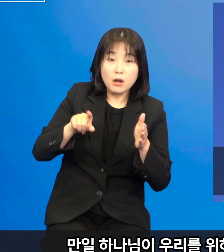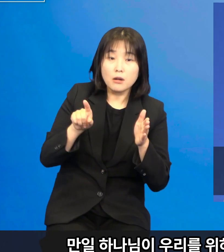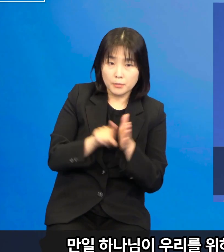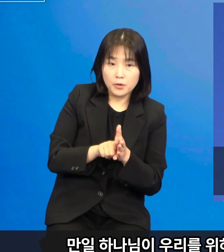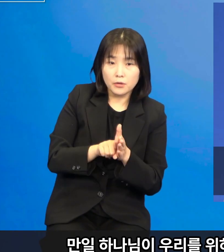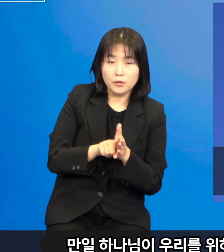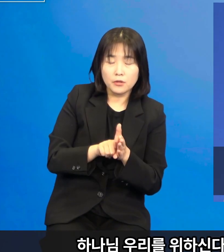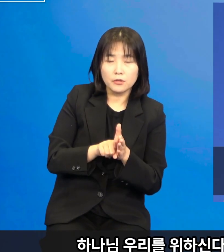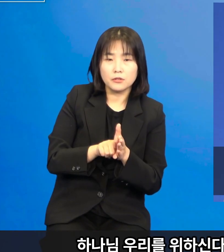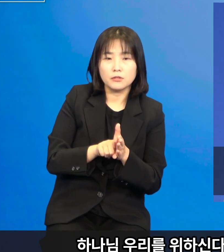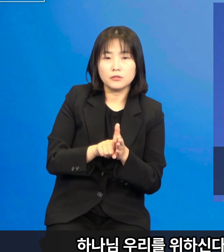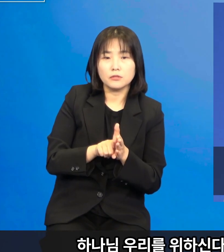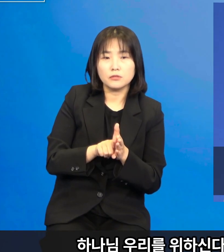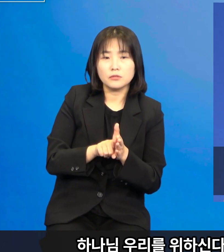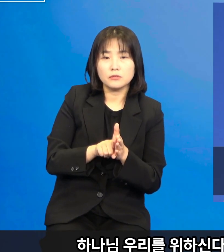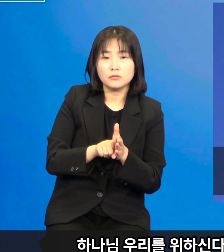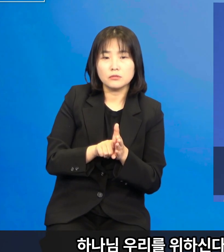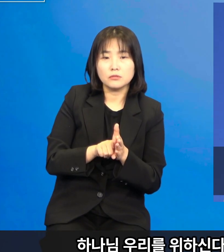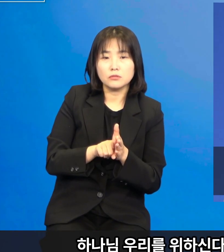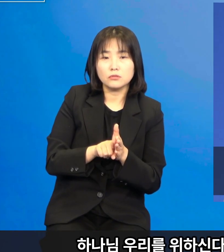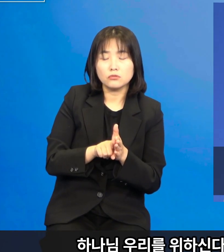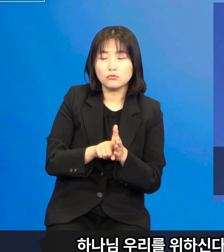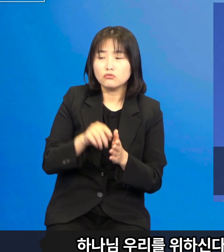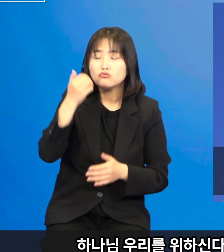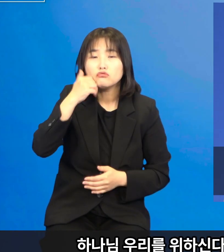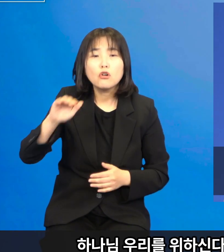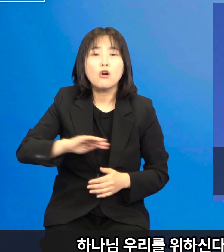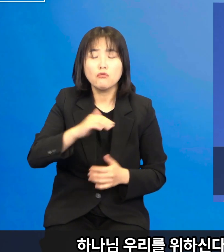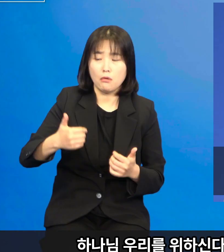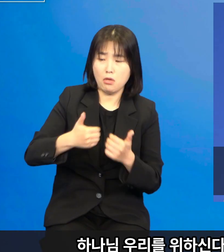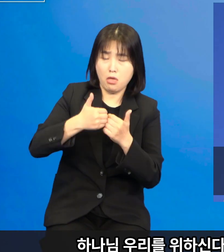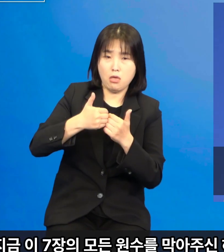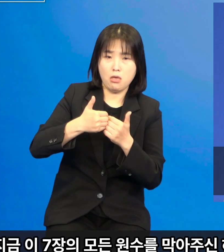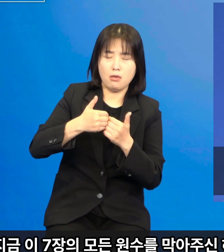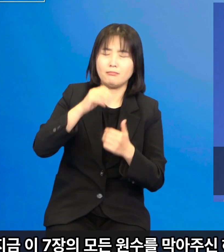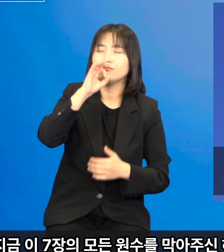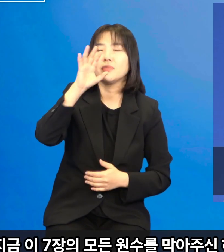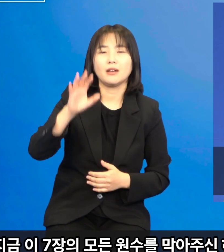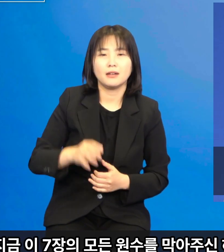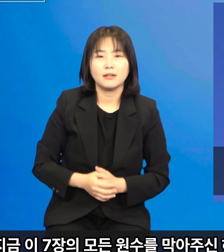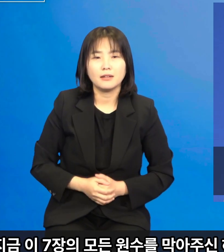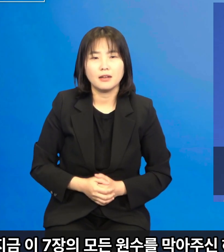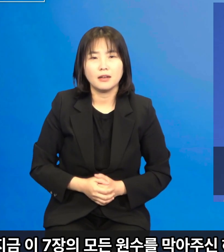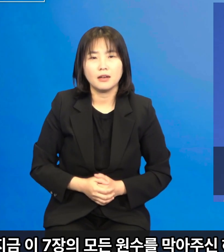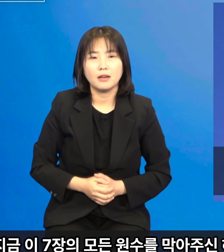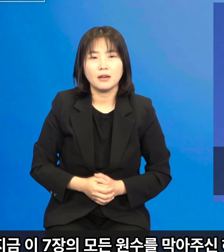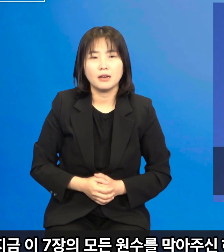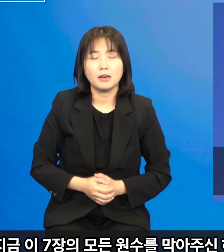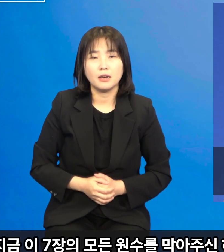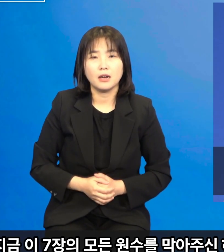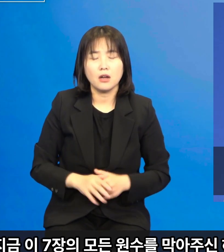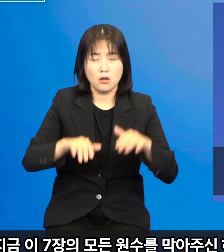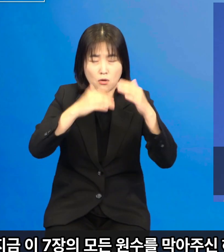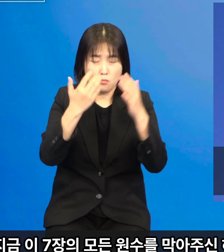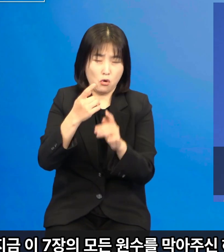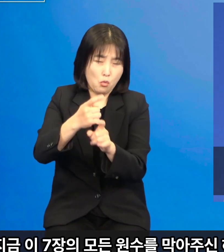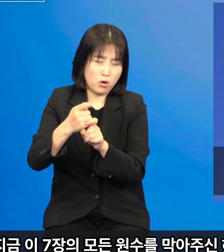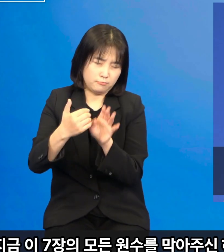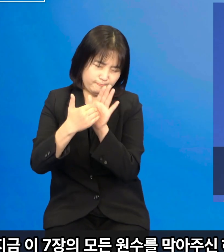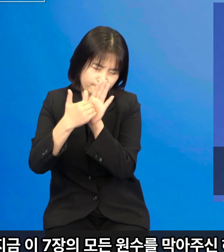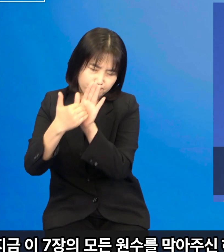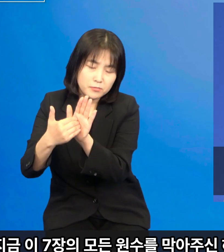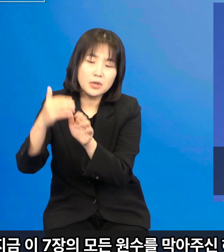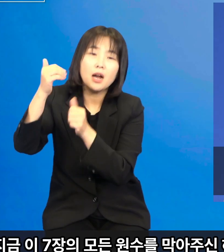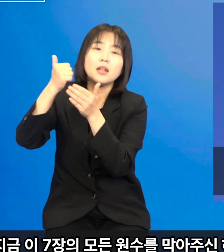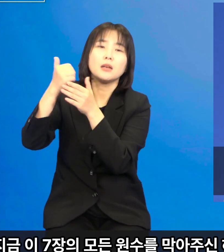is for us, 하나님 우리를 위하신다면 누가 우리를 대적하려? 지금 이 7장의 모든 원수를 막아주신 하나님의